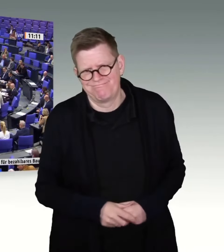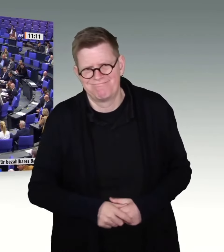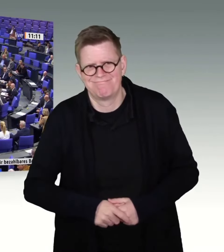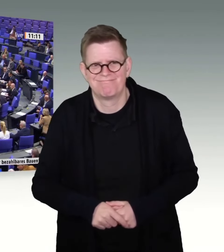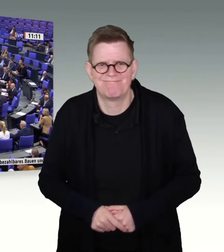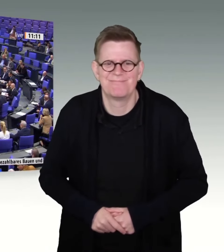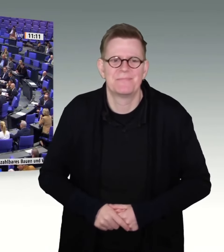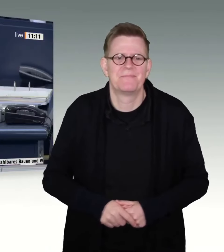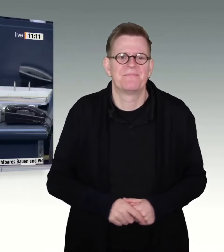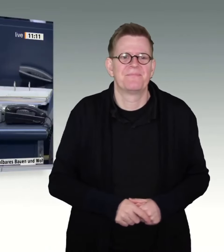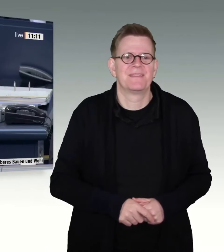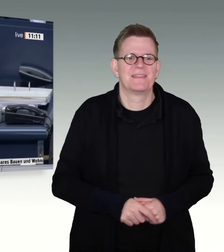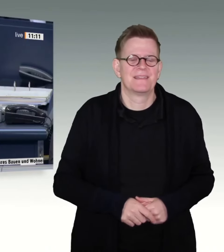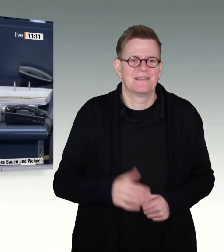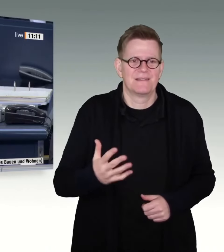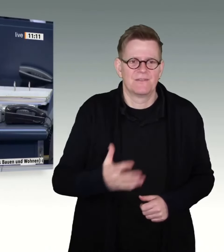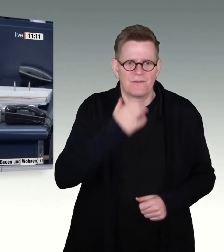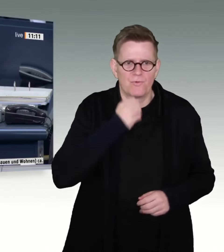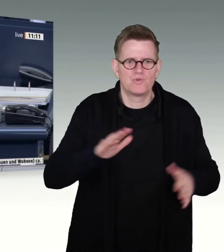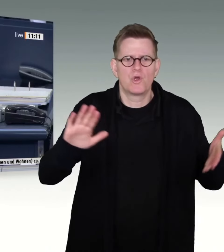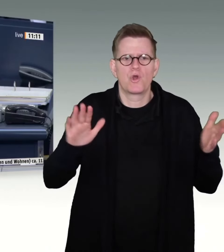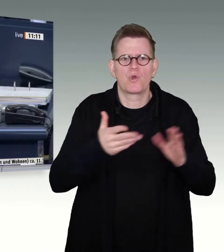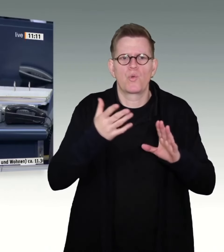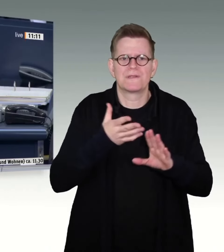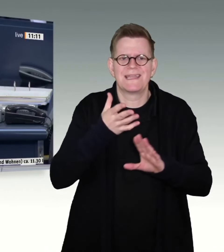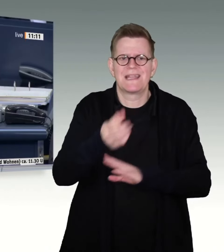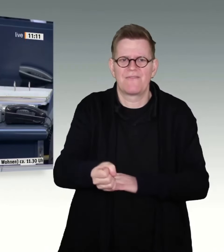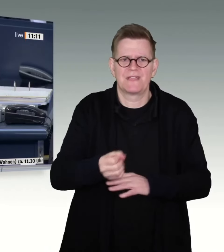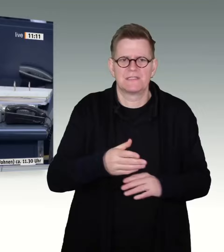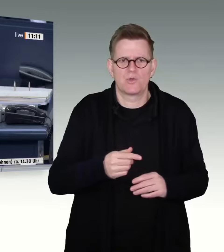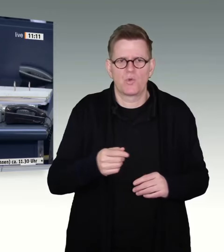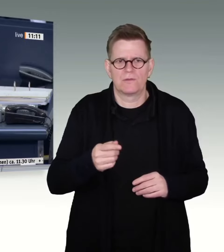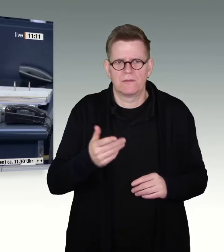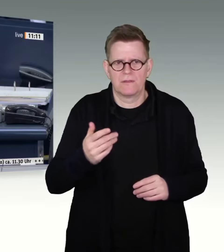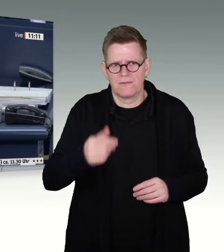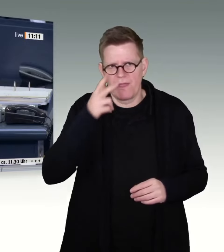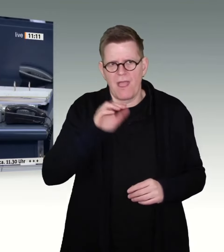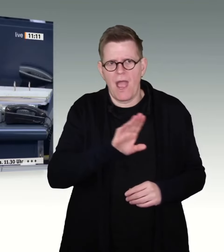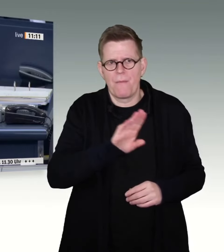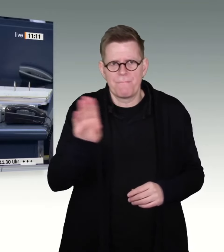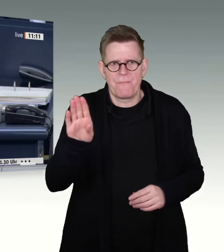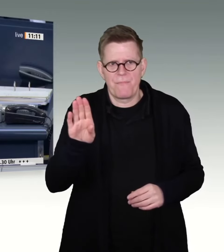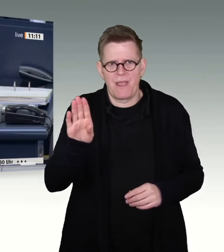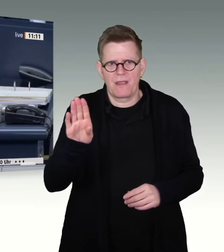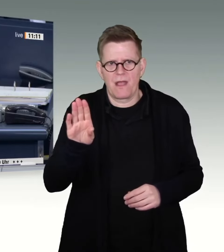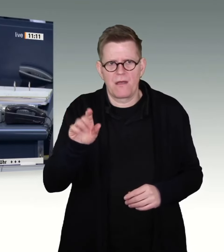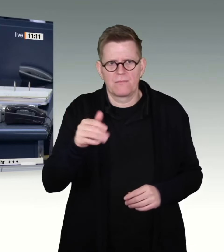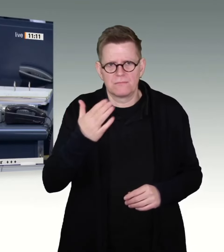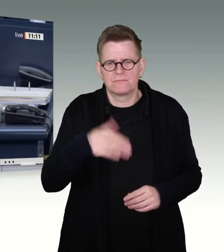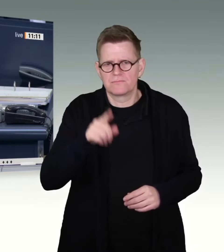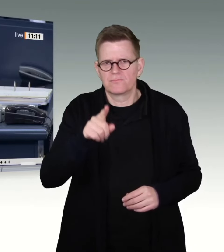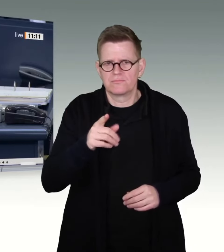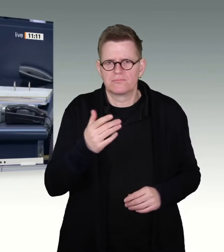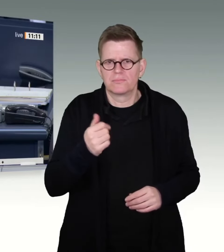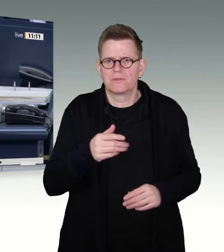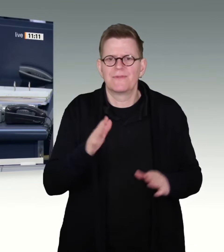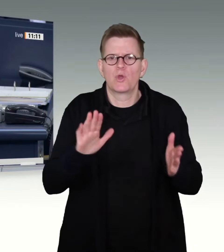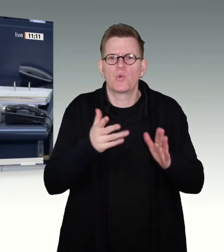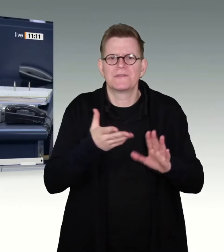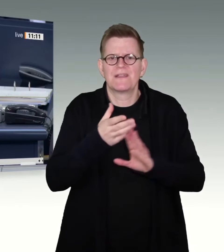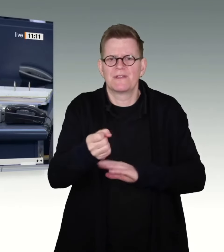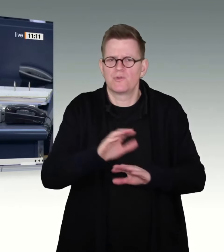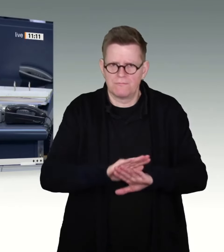Ich werde den Wunsch nach einer Kurzintervention von Herrn Beckham nicht zulassen. Er hatte die Gelegenheit zu reden und war nicht persönlich angesprochen. Und deswegen gebe ich